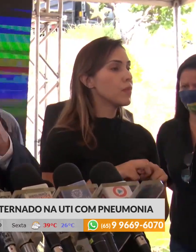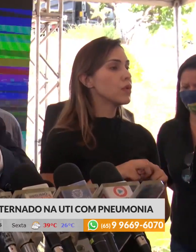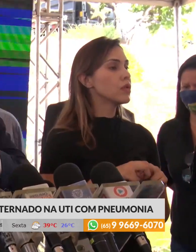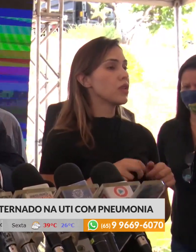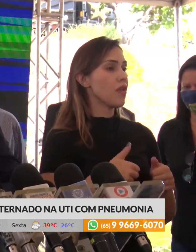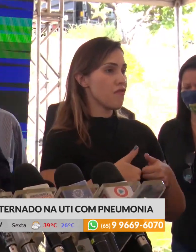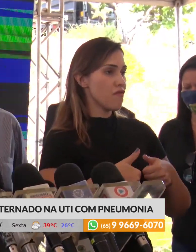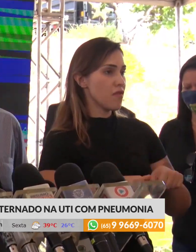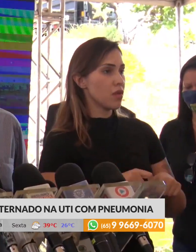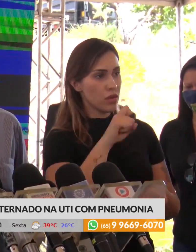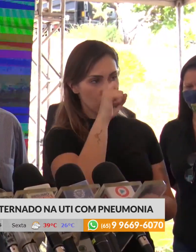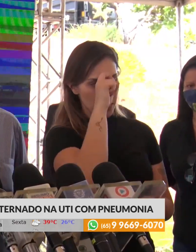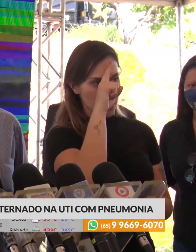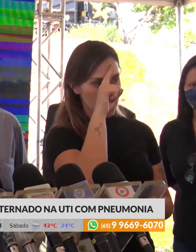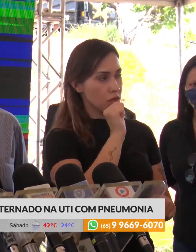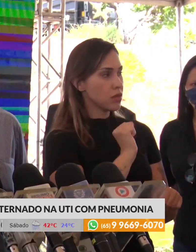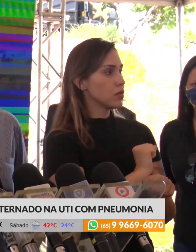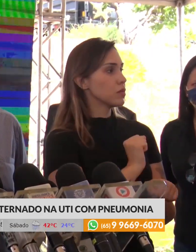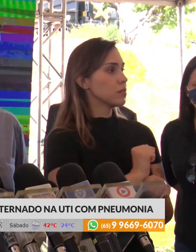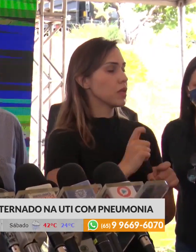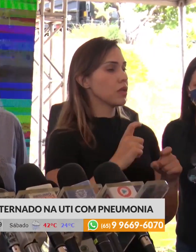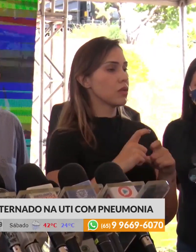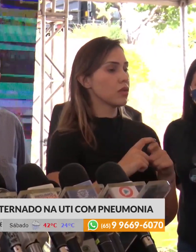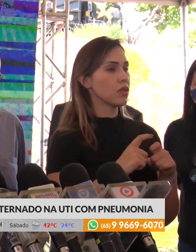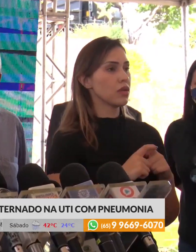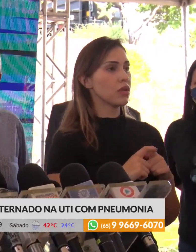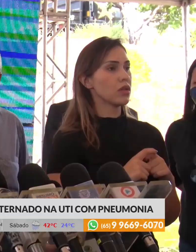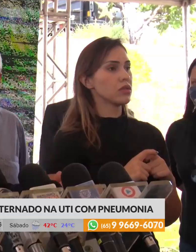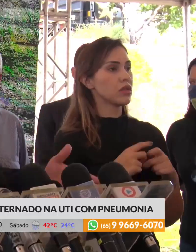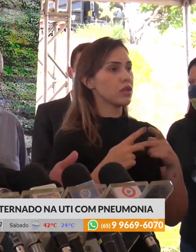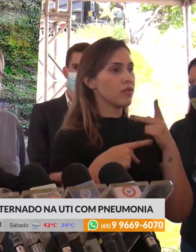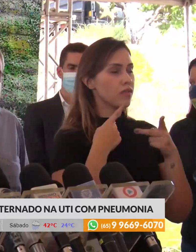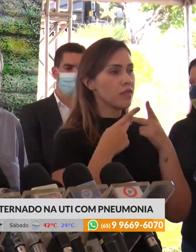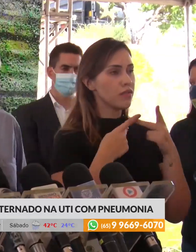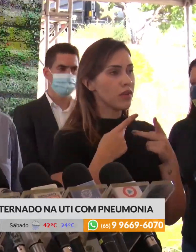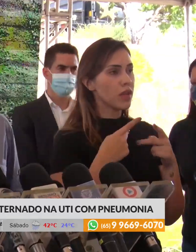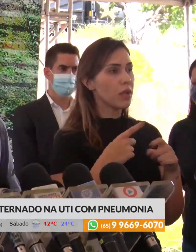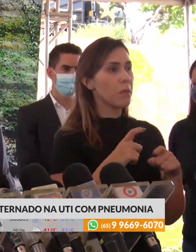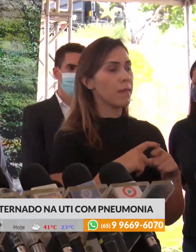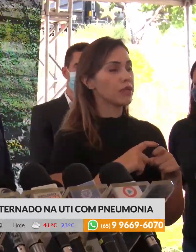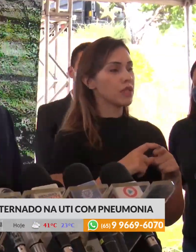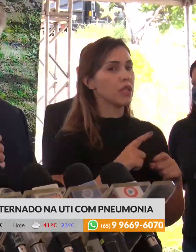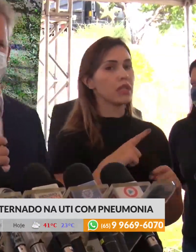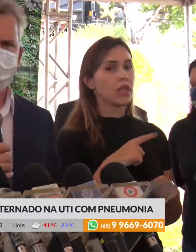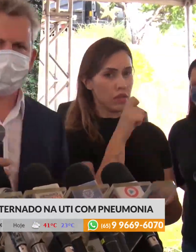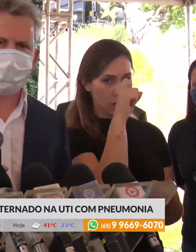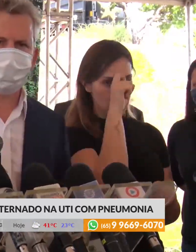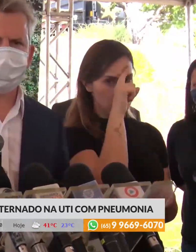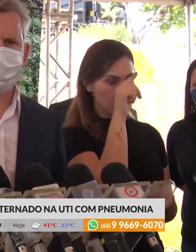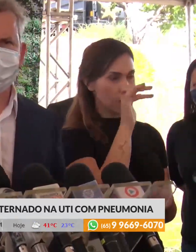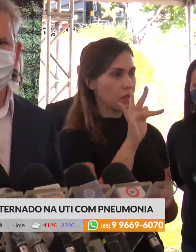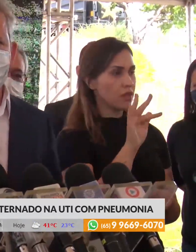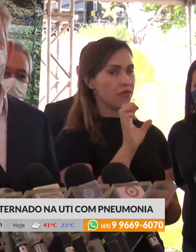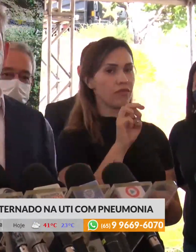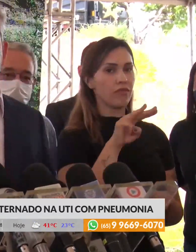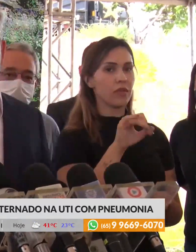internado ontem, nós estamos aguardando o boletim Ele está médico. Eu onde, falei com o governador? médico, ou ele está na Fêmea, tá?